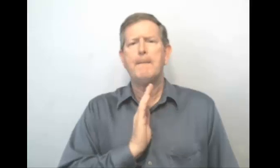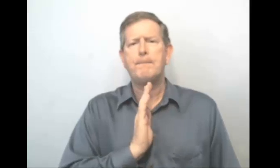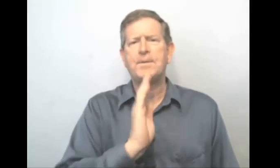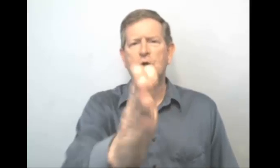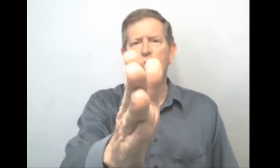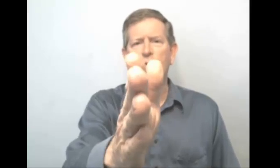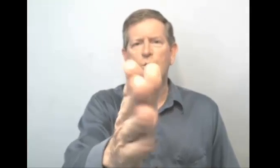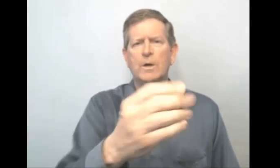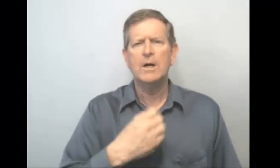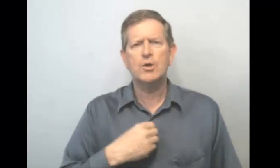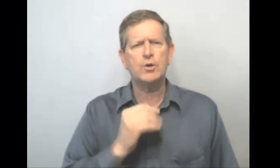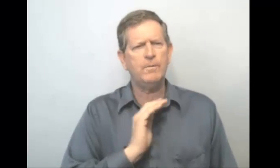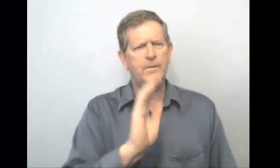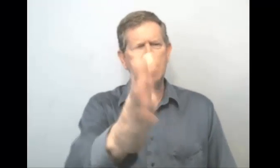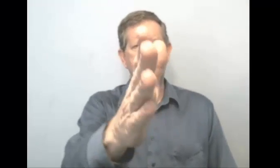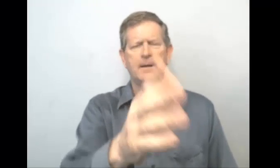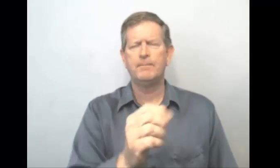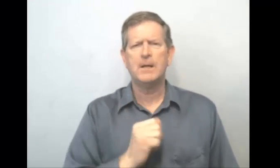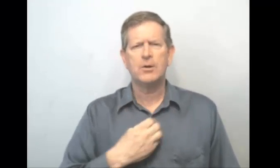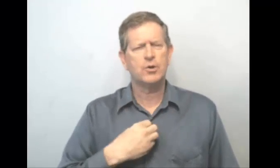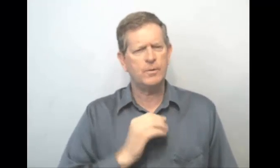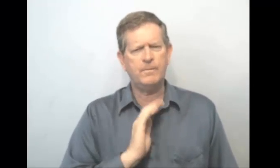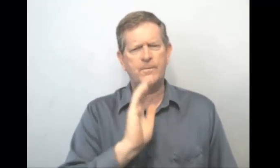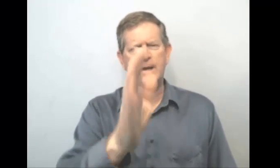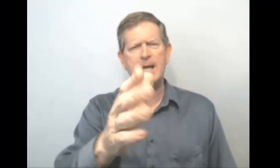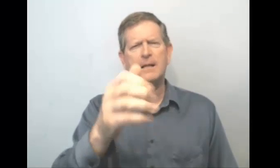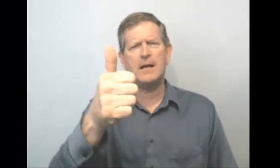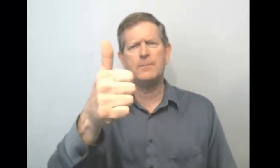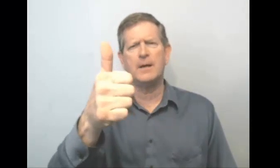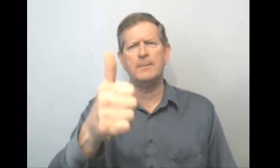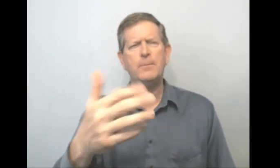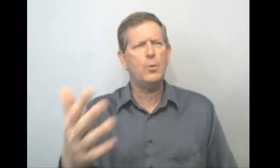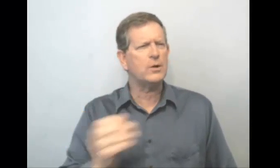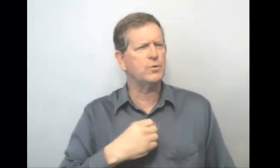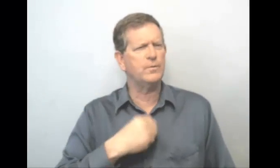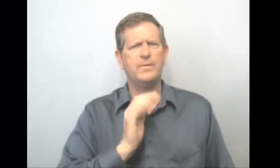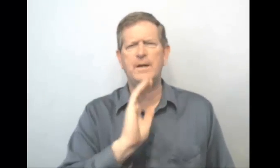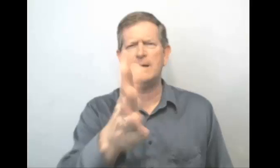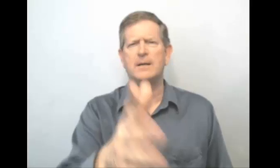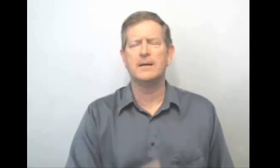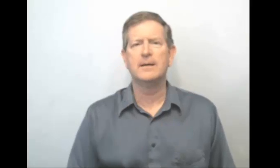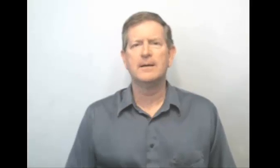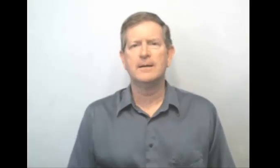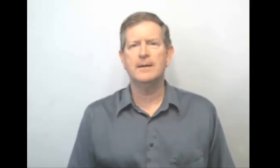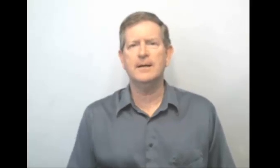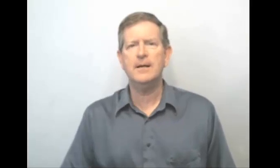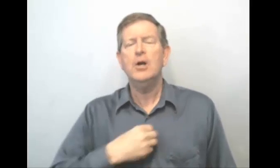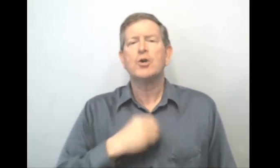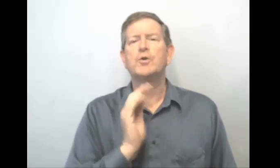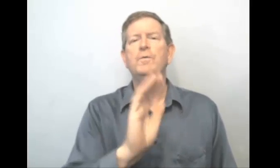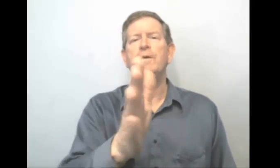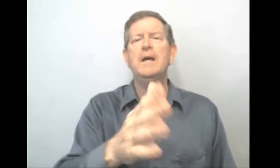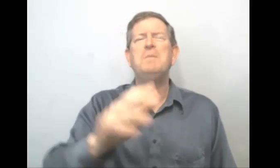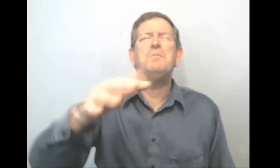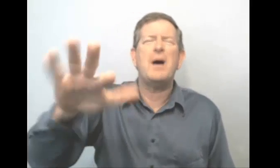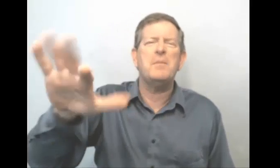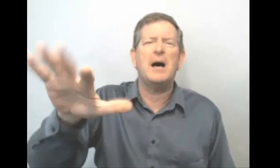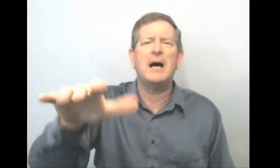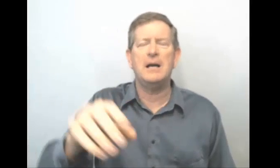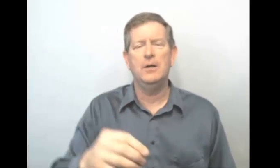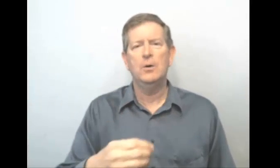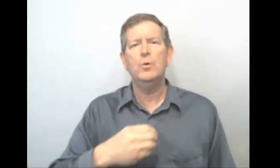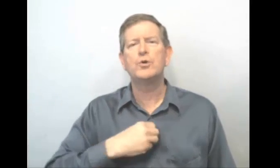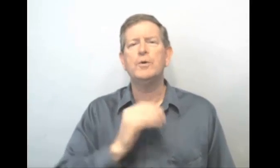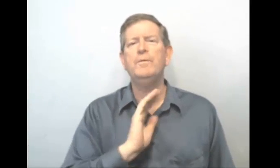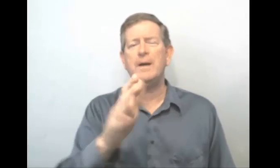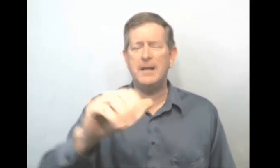Je. Je vais. Je vais très bien. Mais pourquoi je vais? Hein? Je vais pas